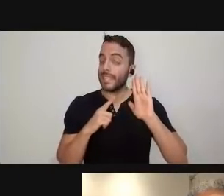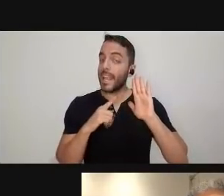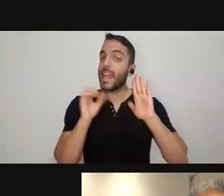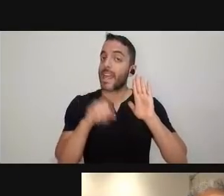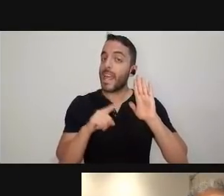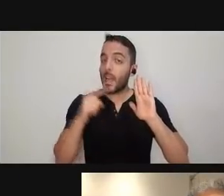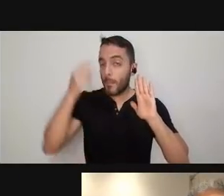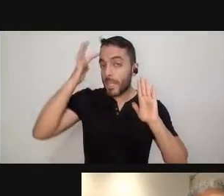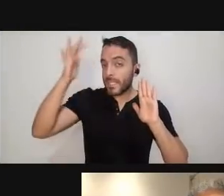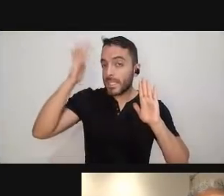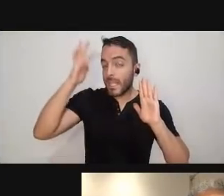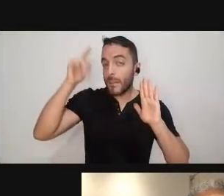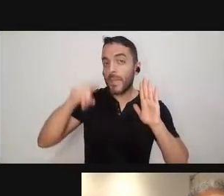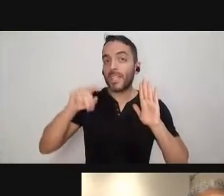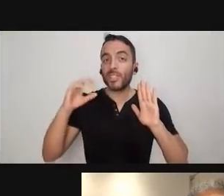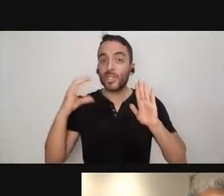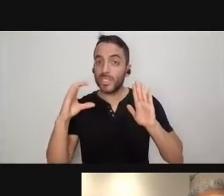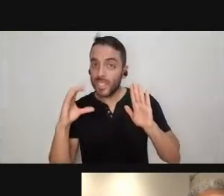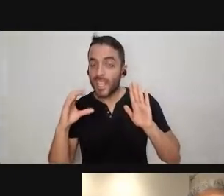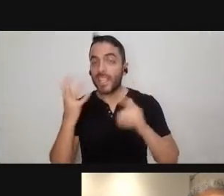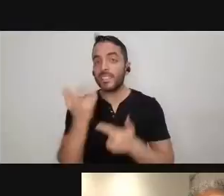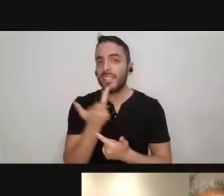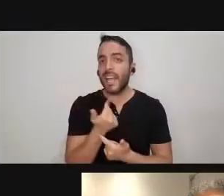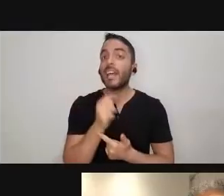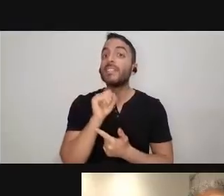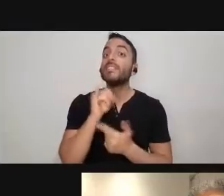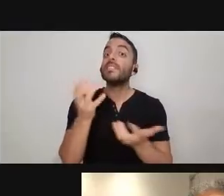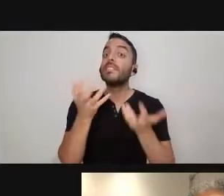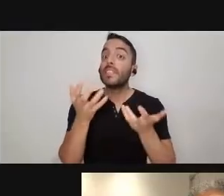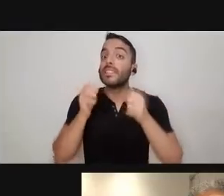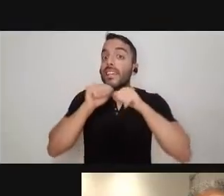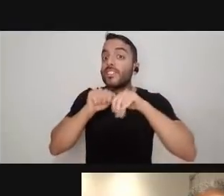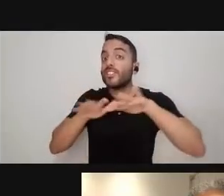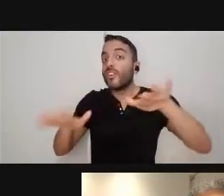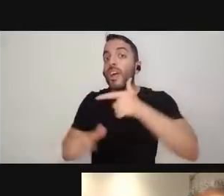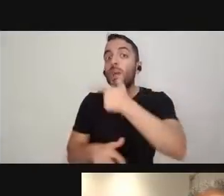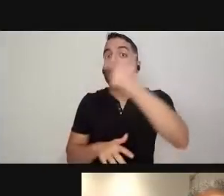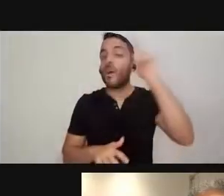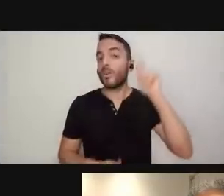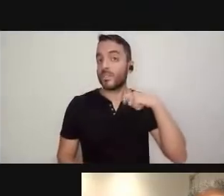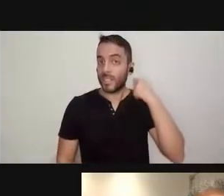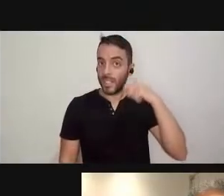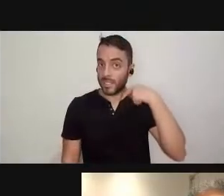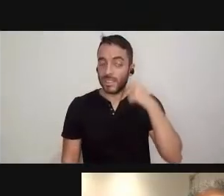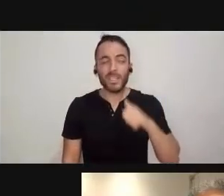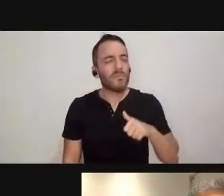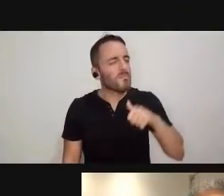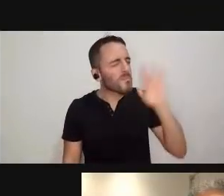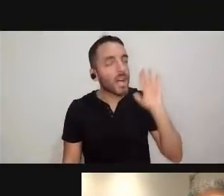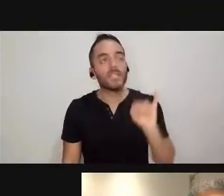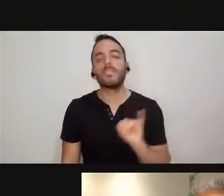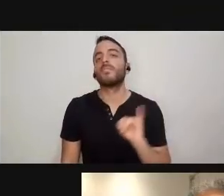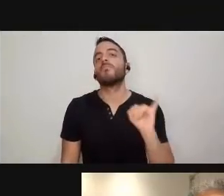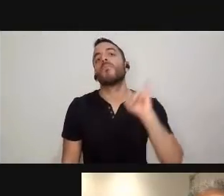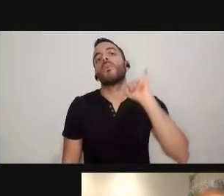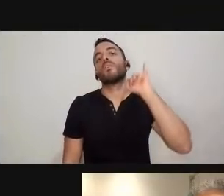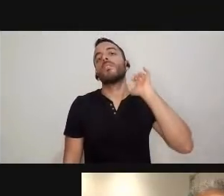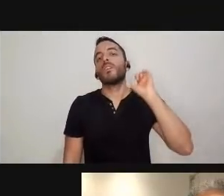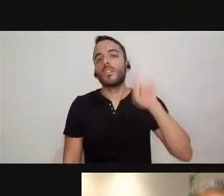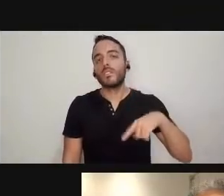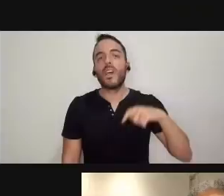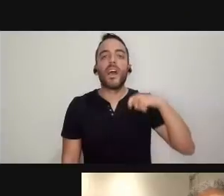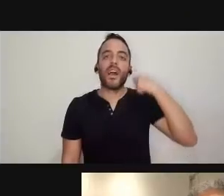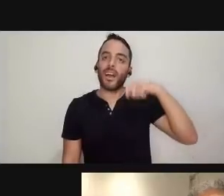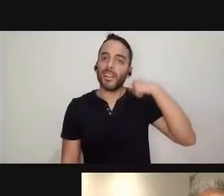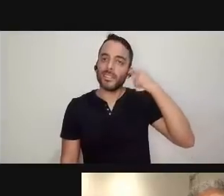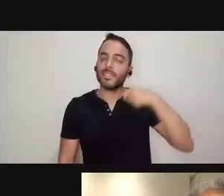quiser divulgar isso para outros artistas, somos... Uma das coisas mais importantes que a gente precisa é mais artista interagindo com